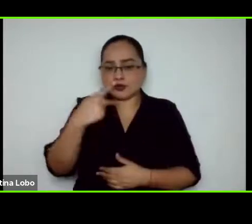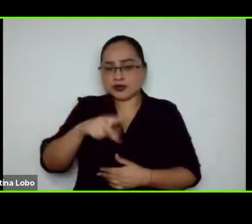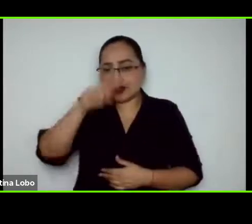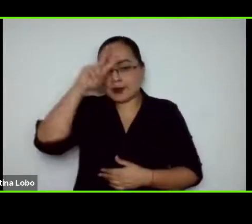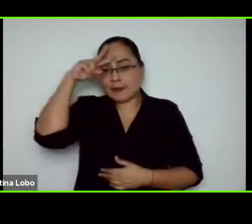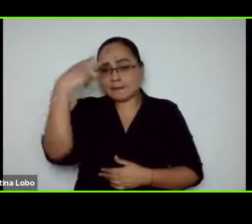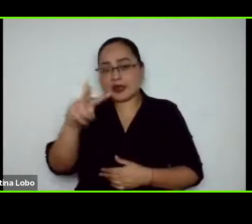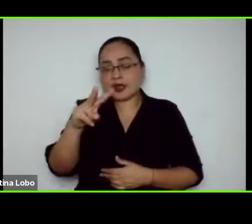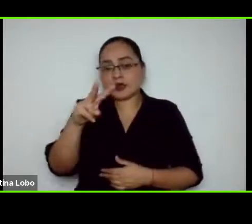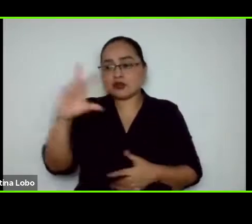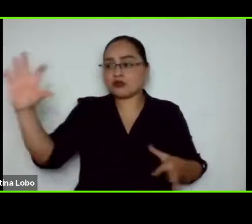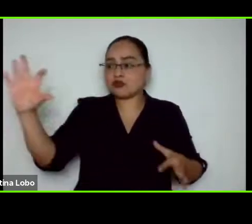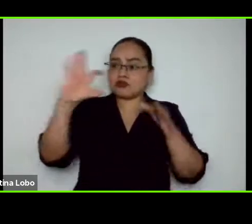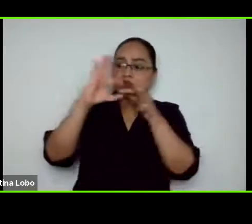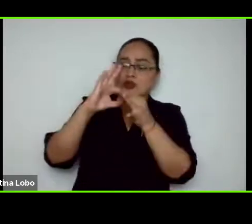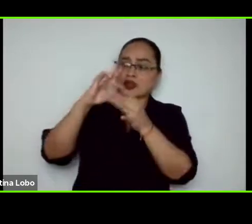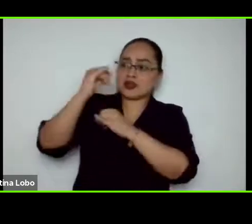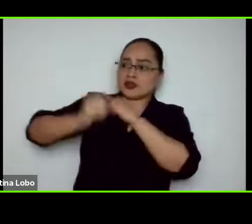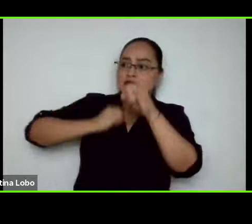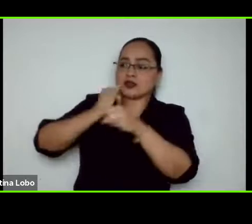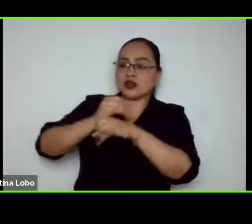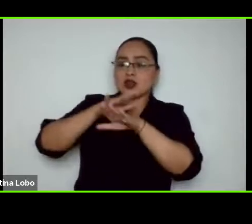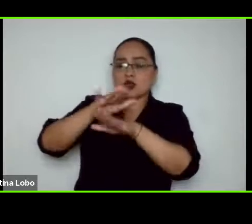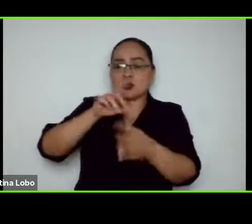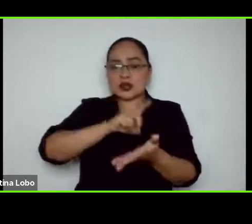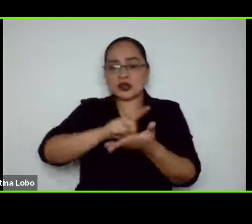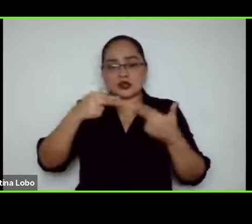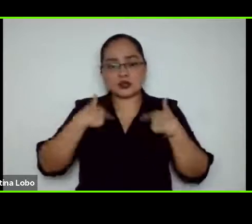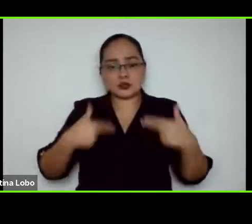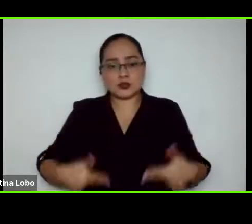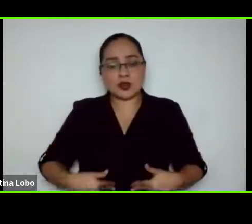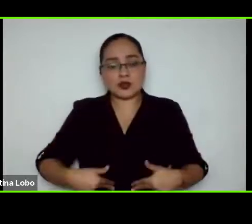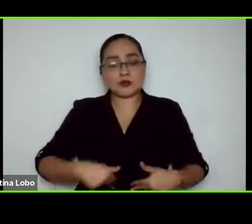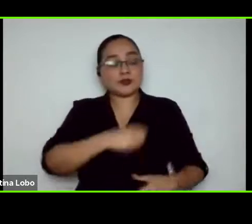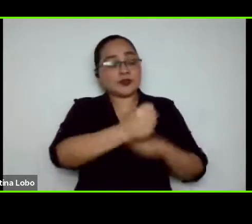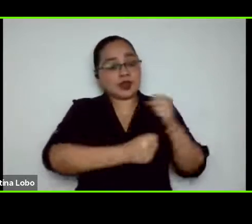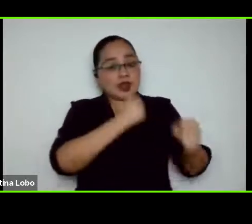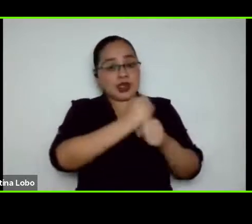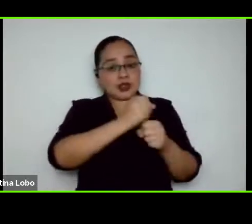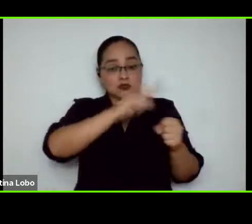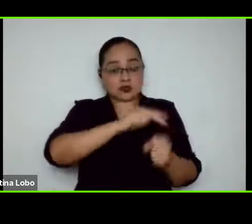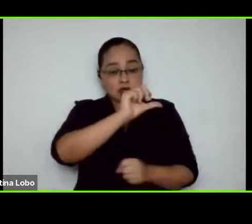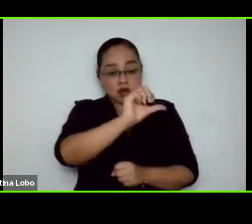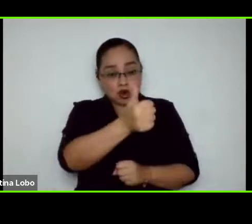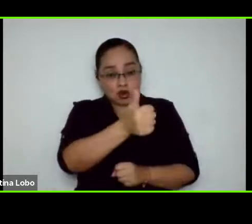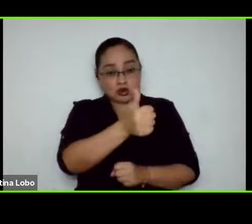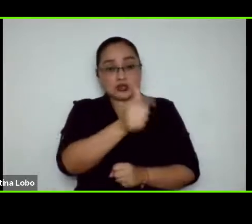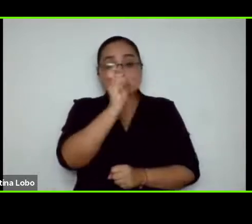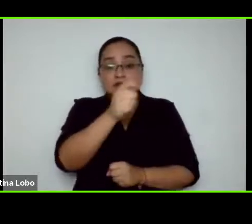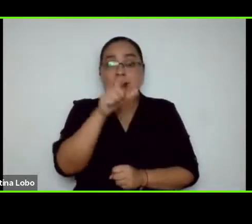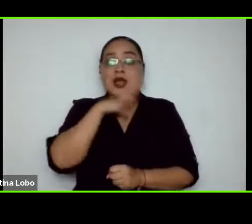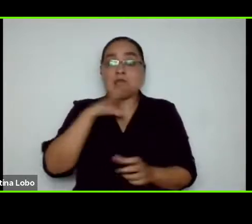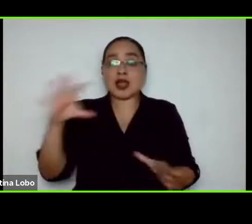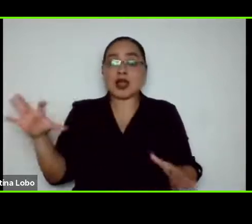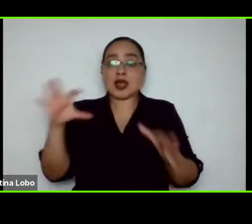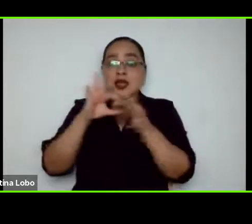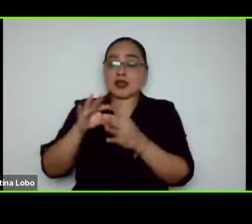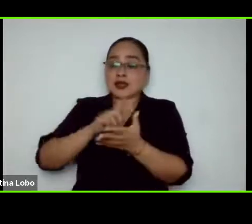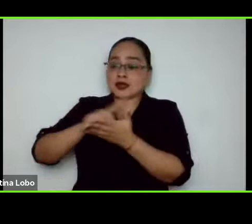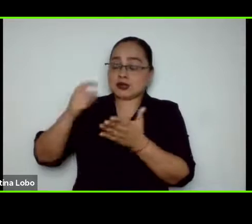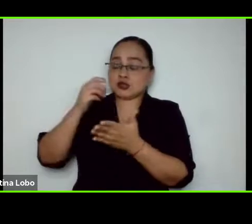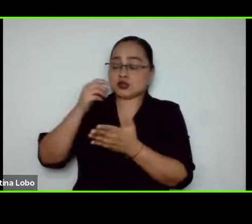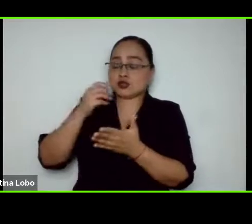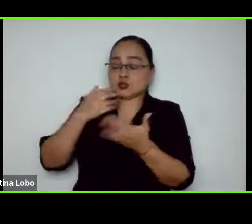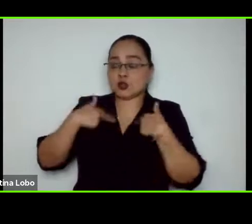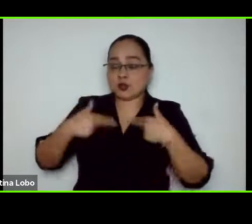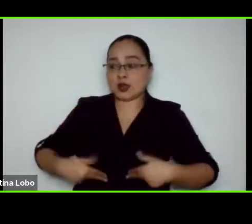derecho internacional de los derechos humanos, ¿no? Es gracias a la reforma 2011 y a la apertura al derecho internacional de los derechos humanos que luego